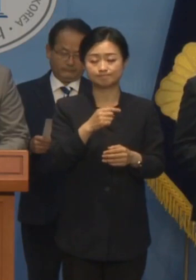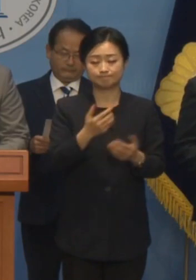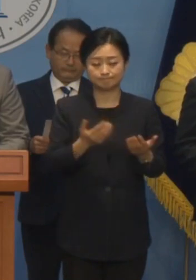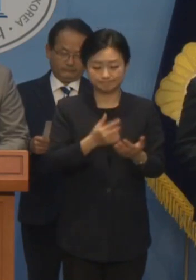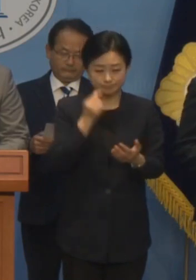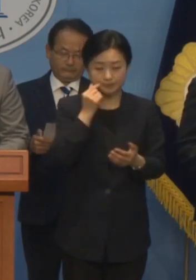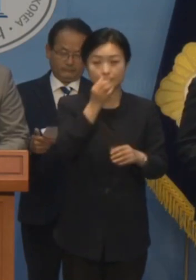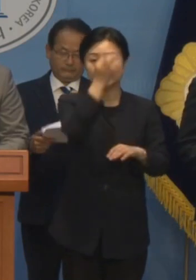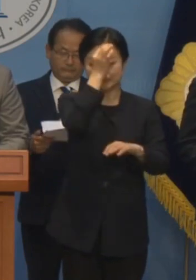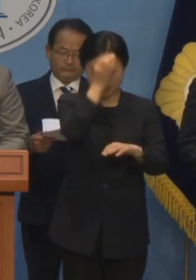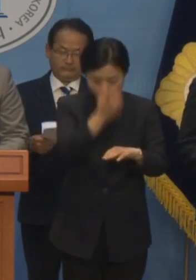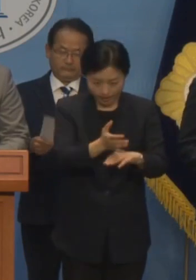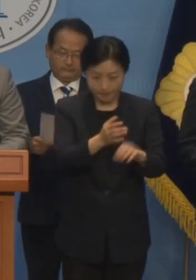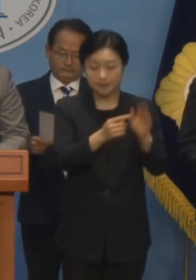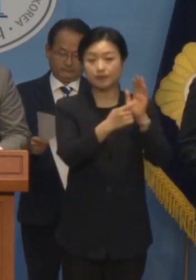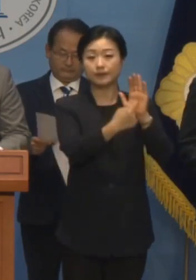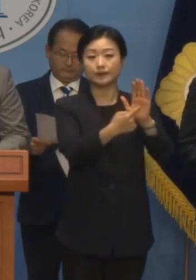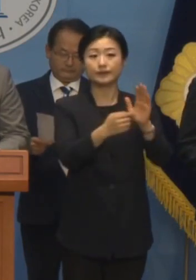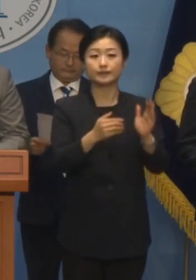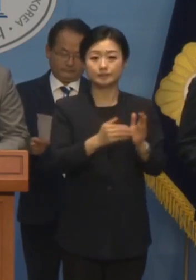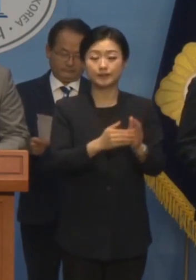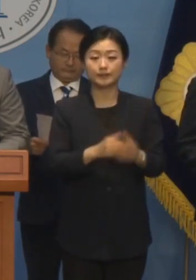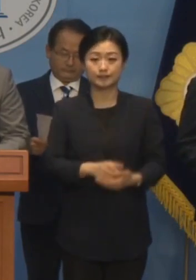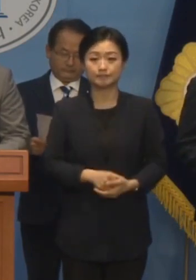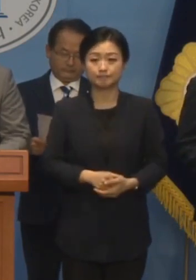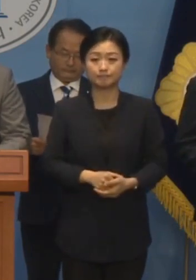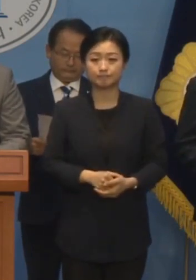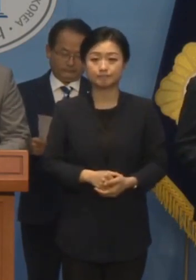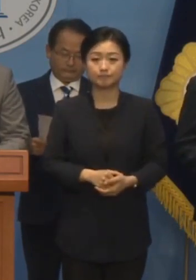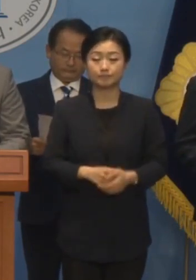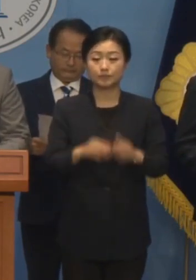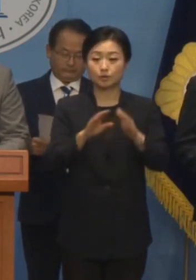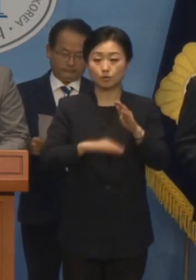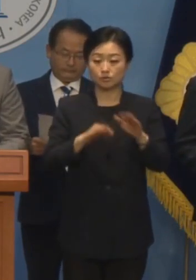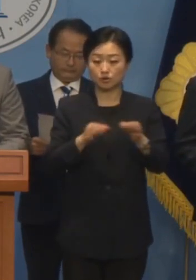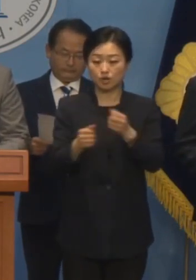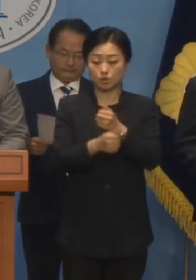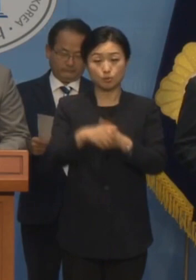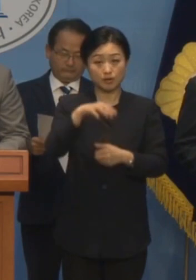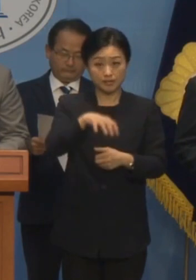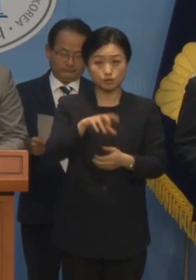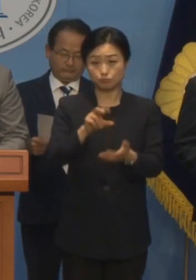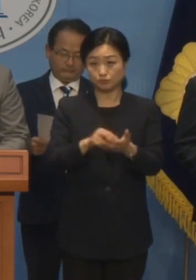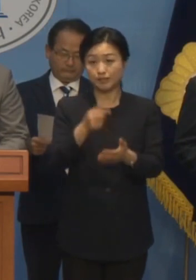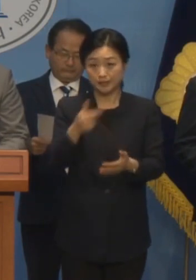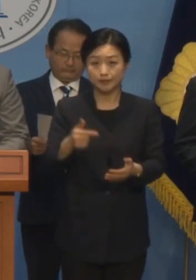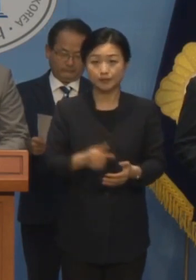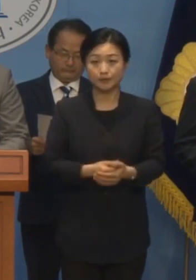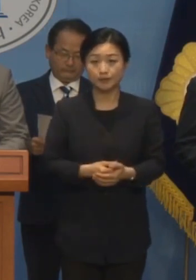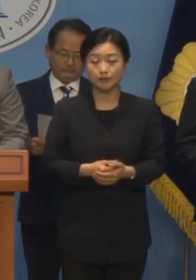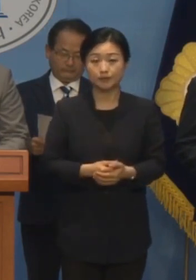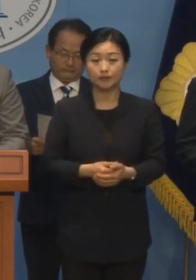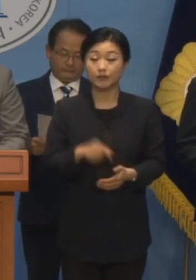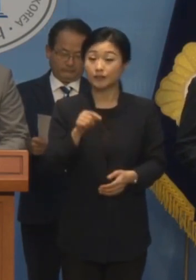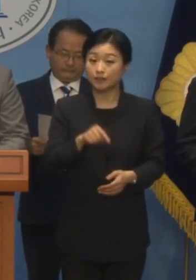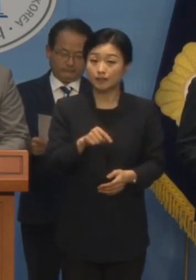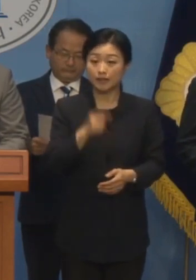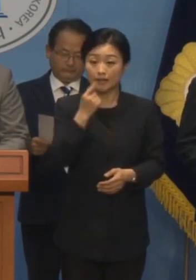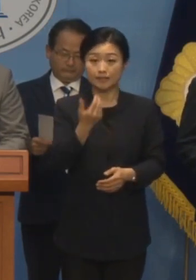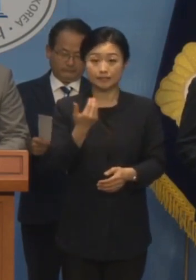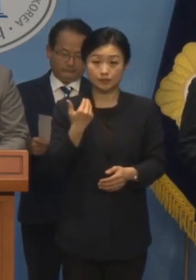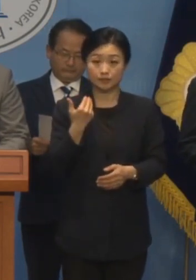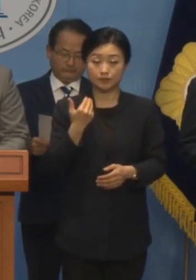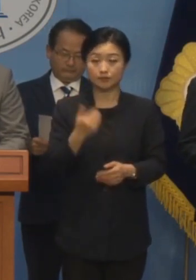사과한다며 그 책임을 인정한 바 있습니다. 공정위 역시 책임에서 자유로울 수 없습니다. 공정위는 지난달